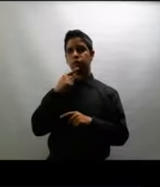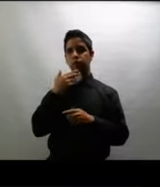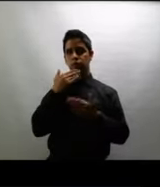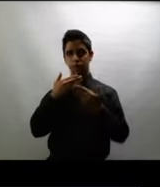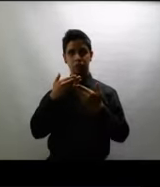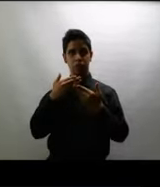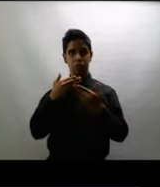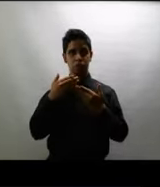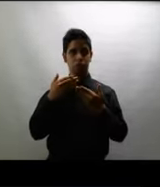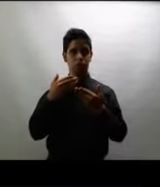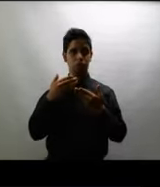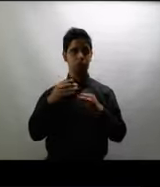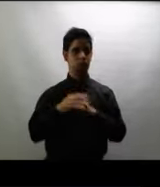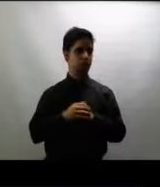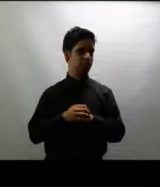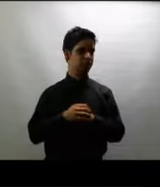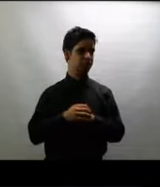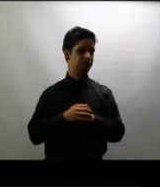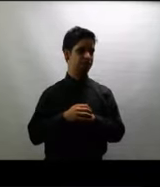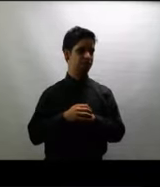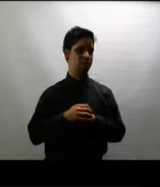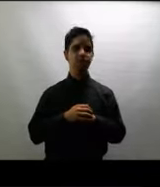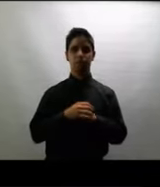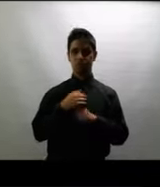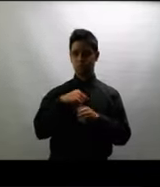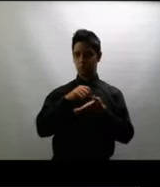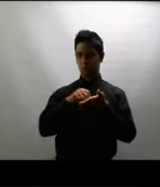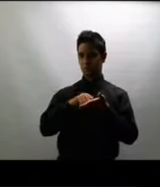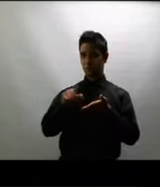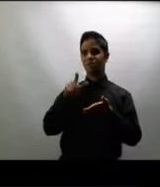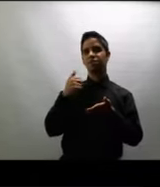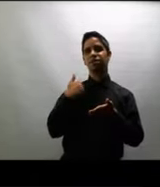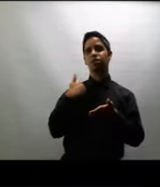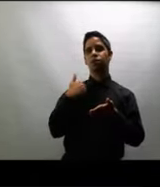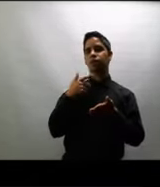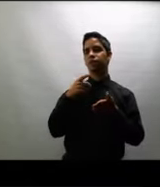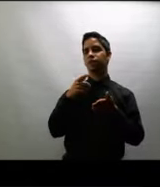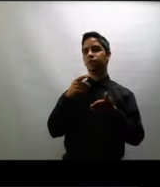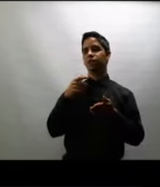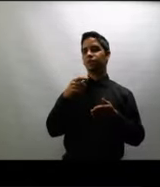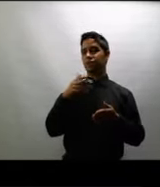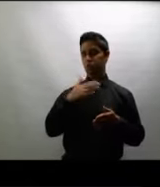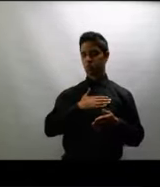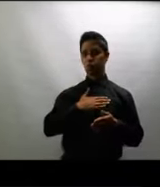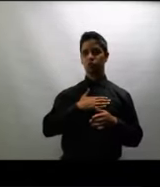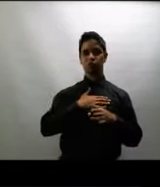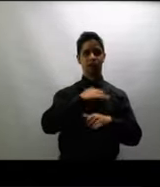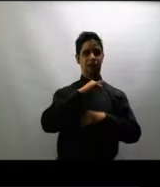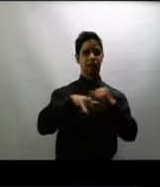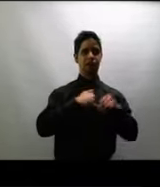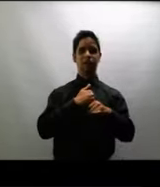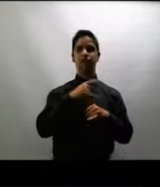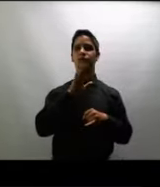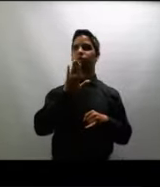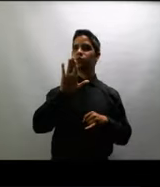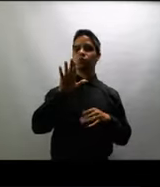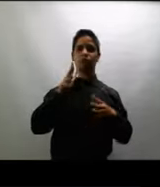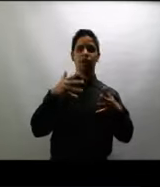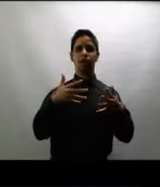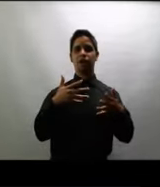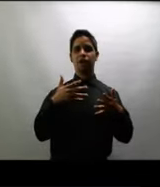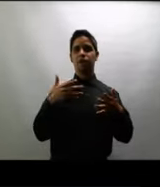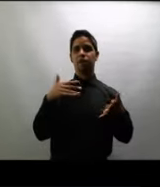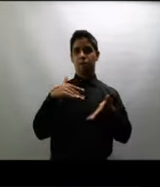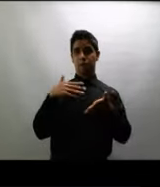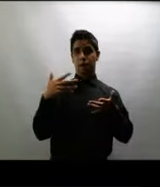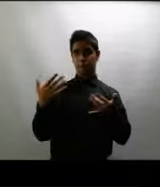ok. ¿Cuál es? Yo soy la Inter y tú qué esperas. Ah, mira tú. Ese es el jingle.